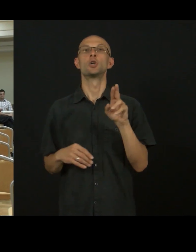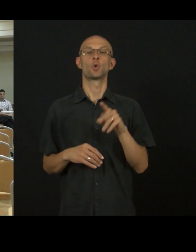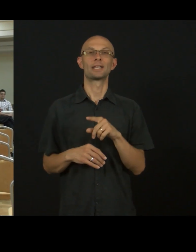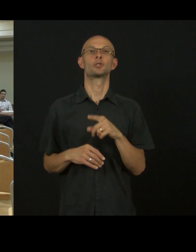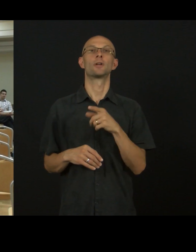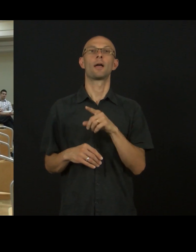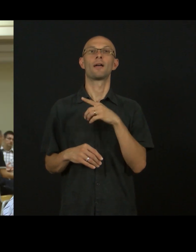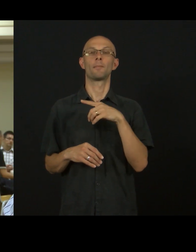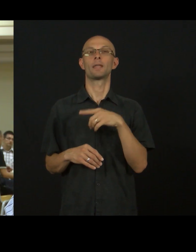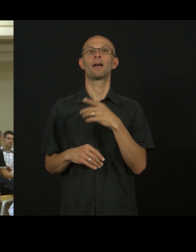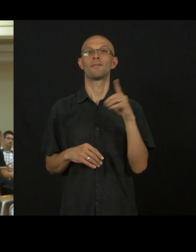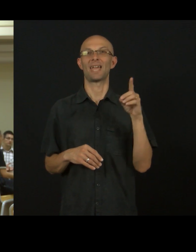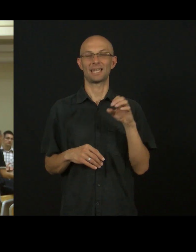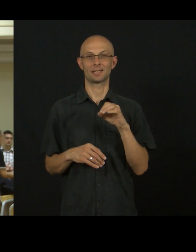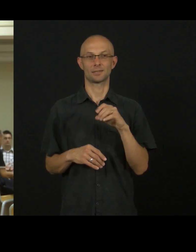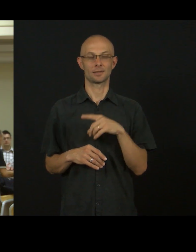možnosti?